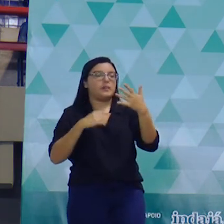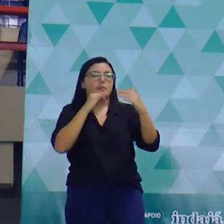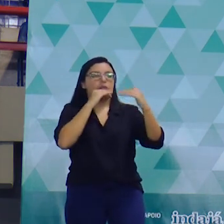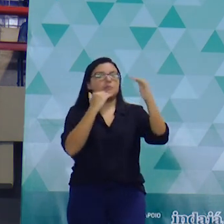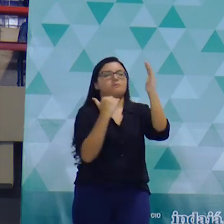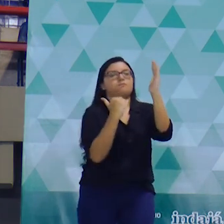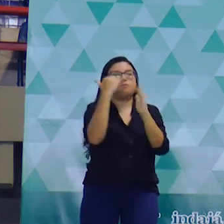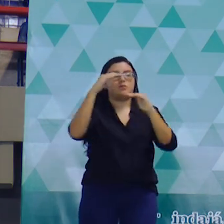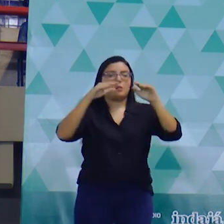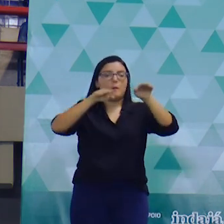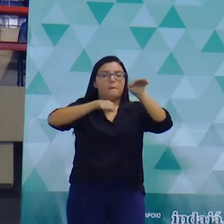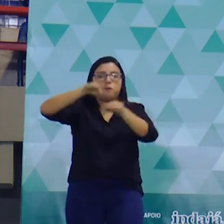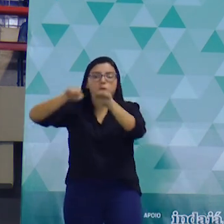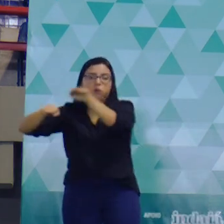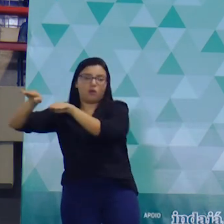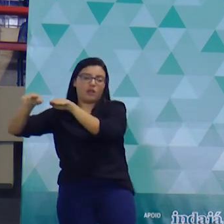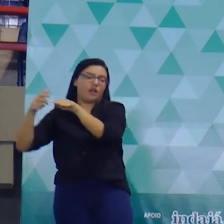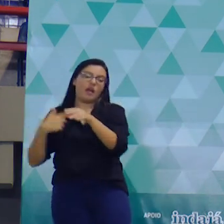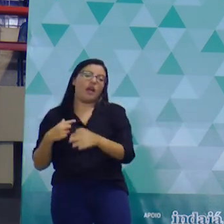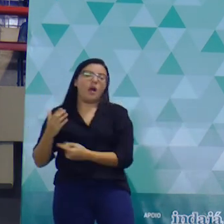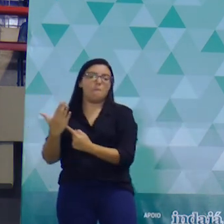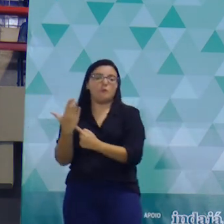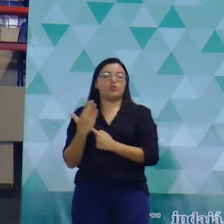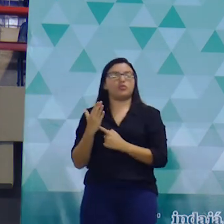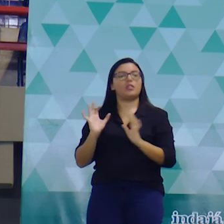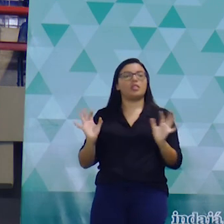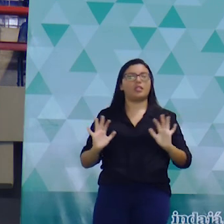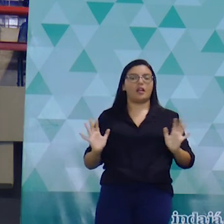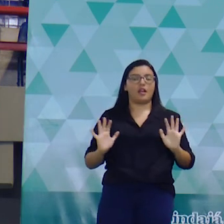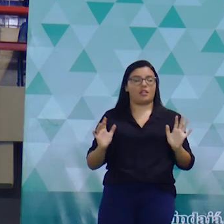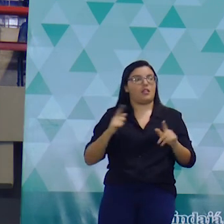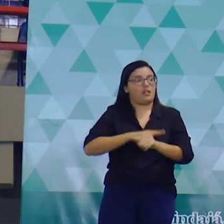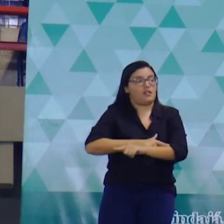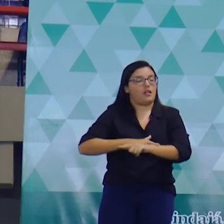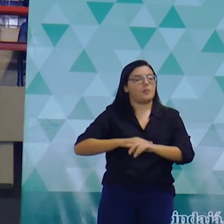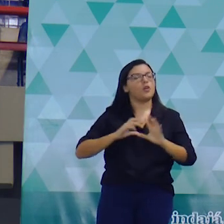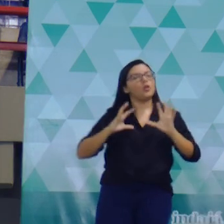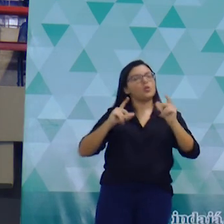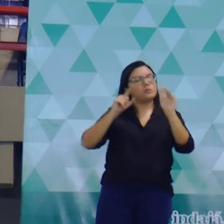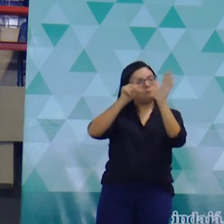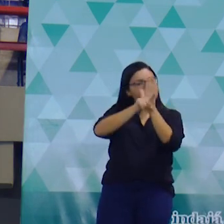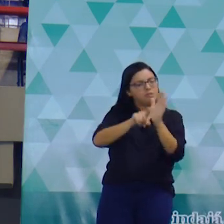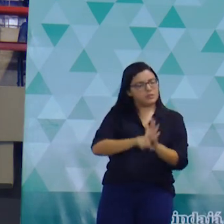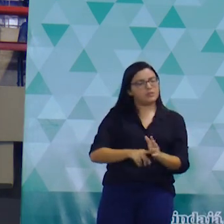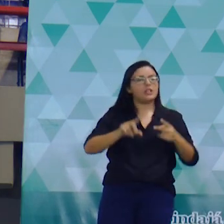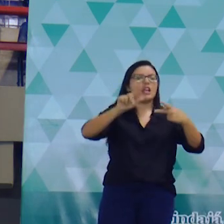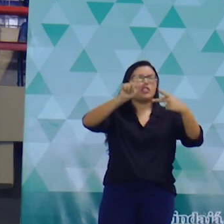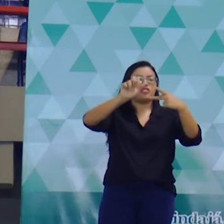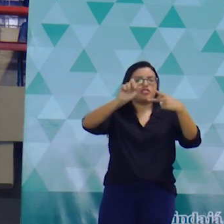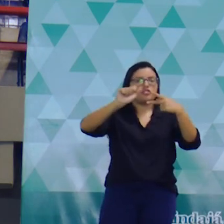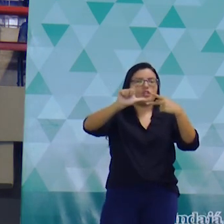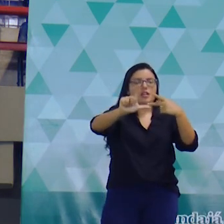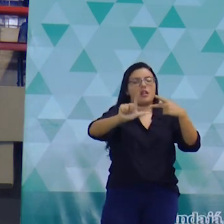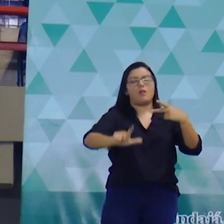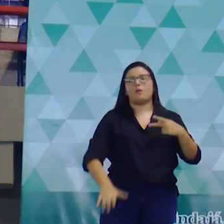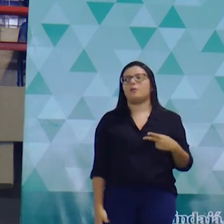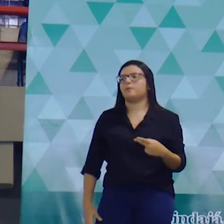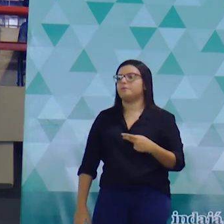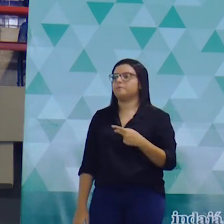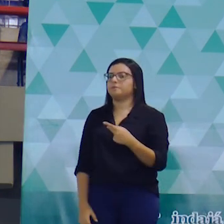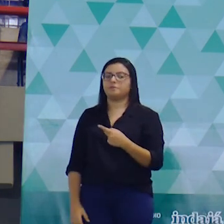reagente em excesso. Por enquanto não apareceu nada disso. Por enquanto, todas as questões foram consideradas casos